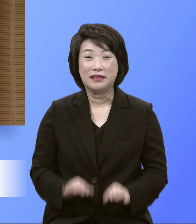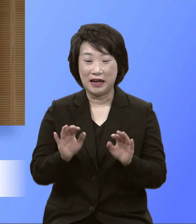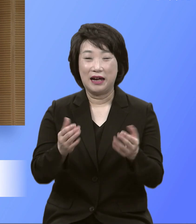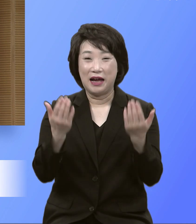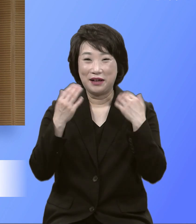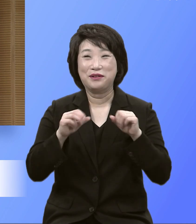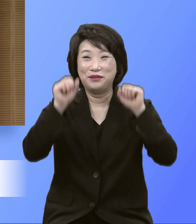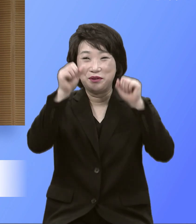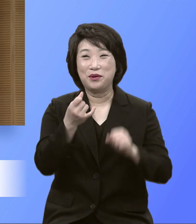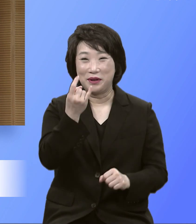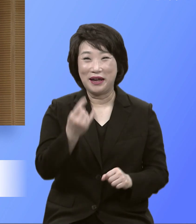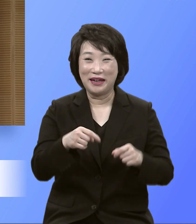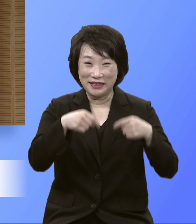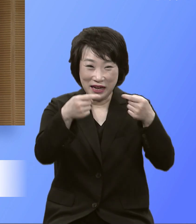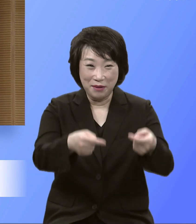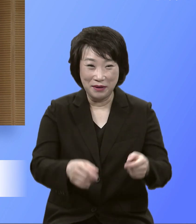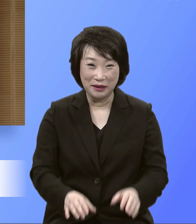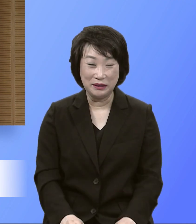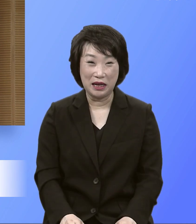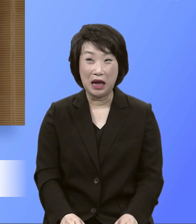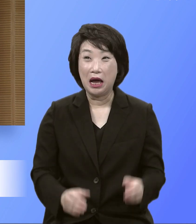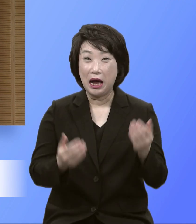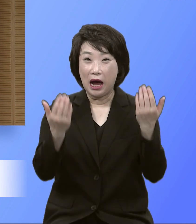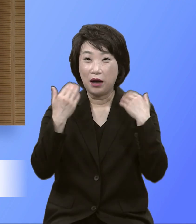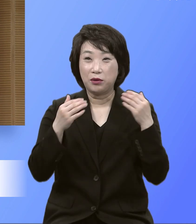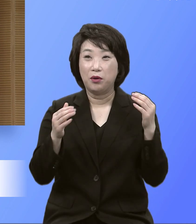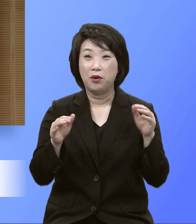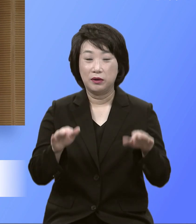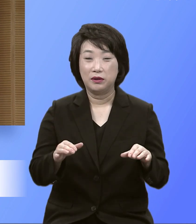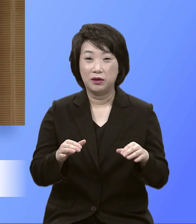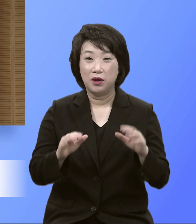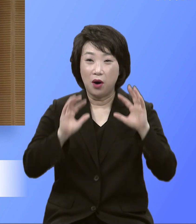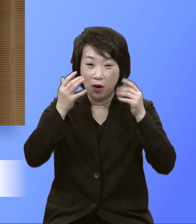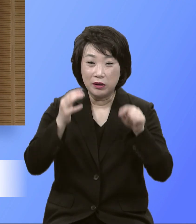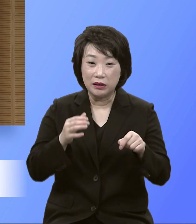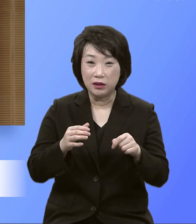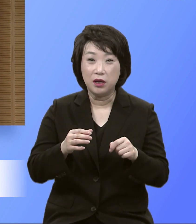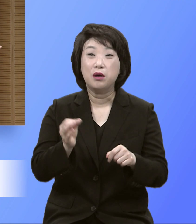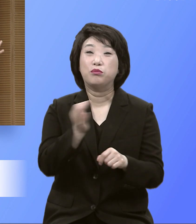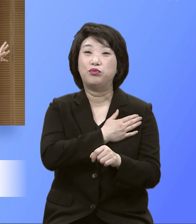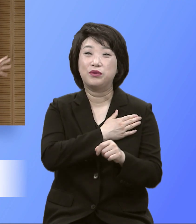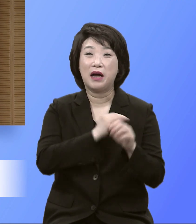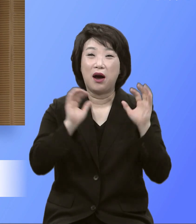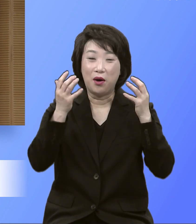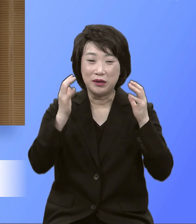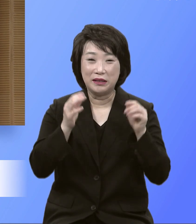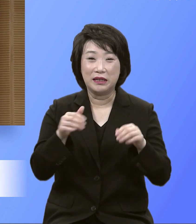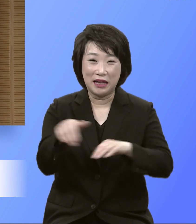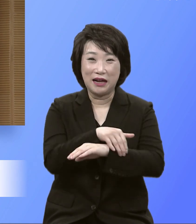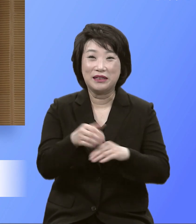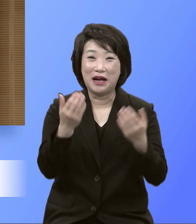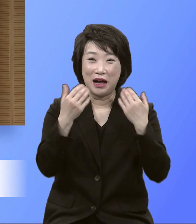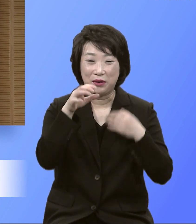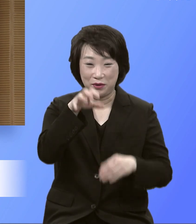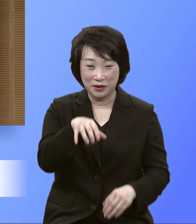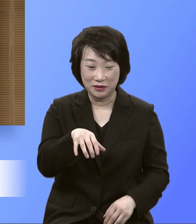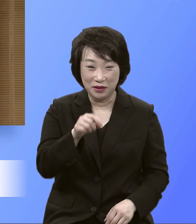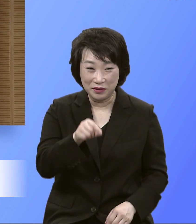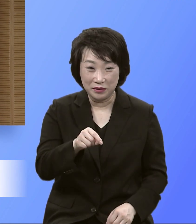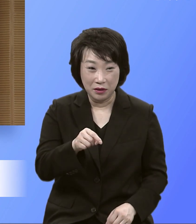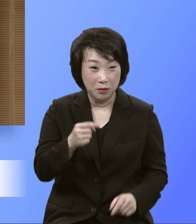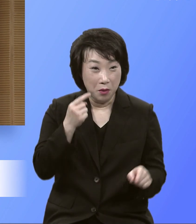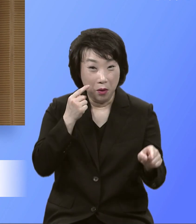갑니다. 근데 그 학교 다니는 애들이 좀 잘 사는 애들이 다니거든요.